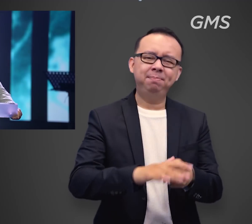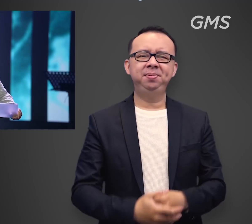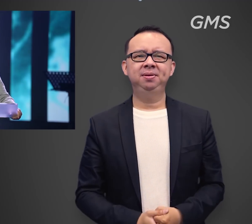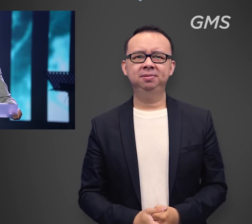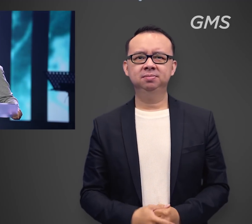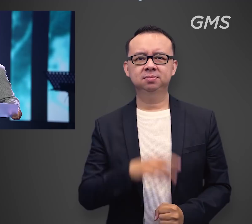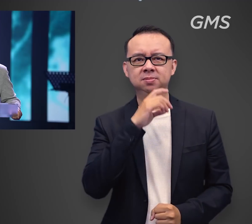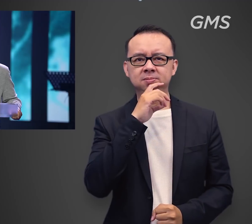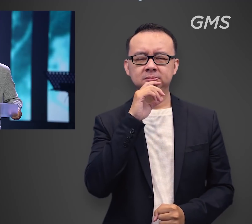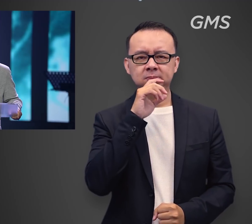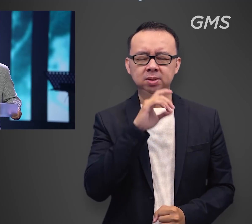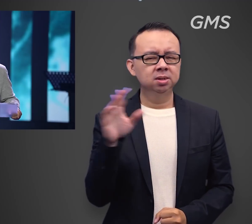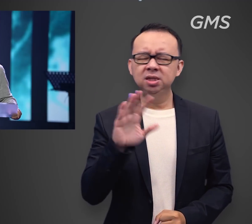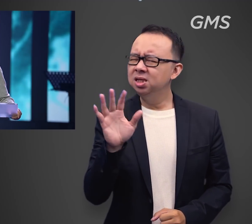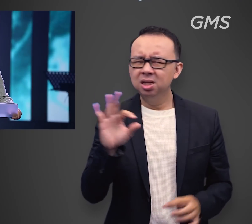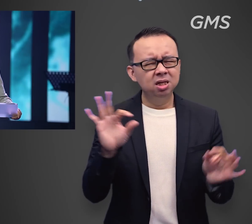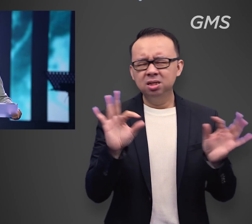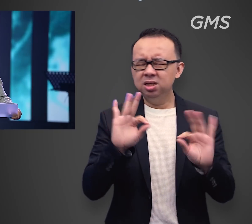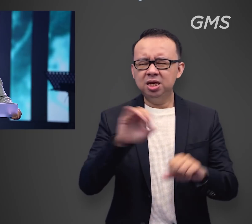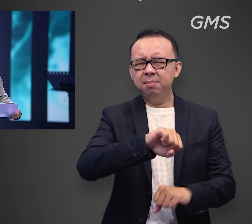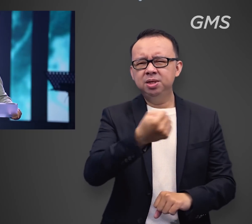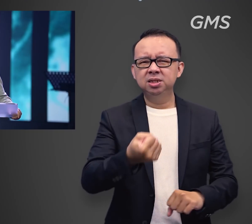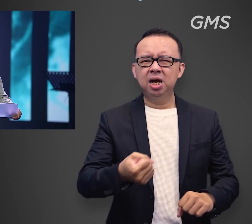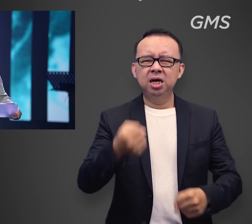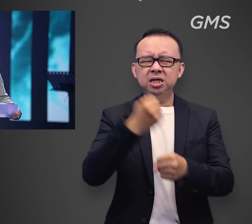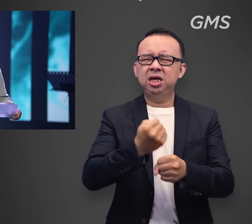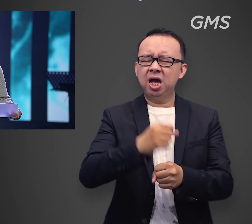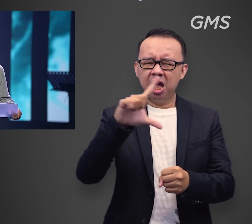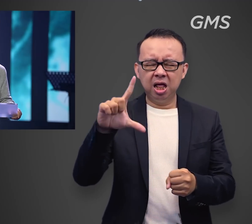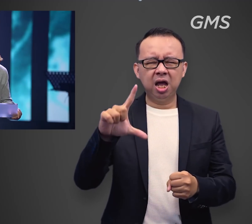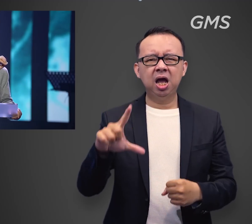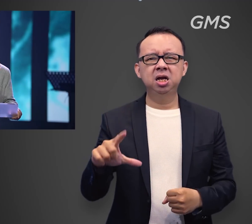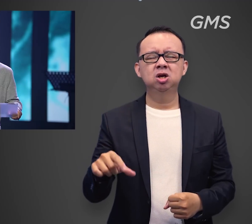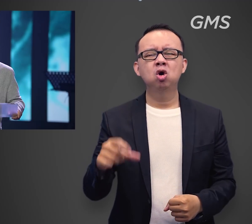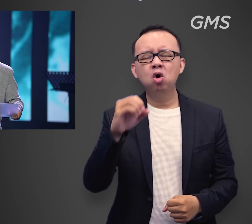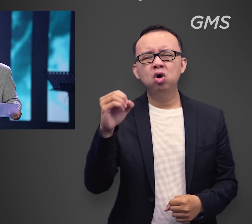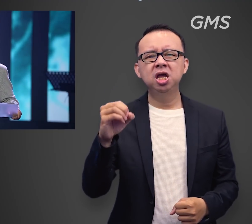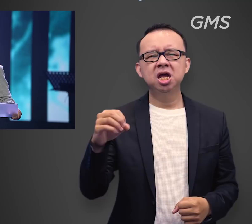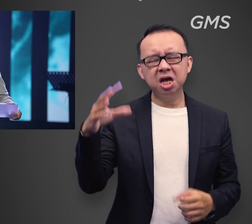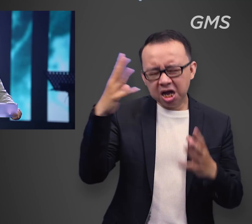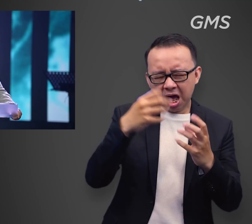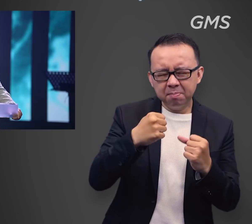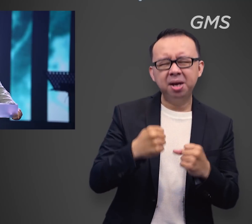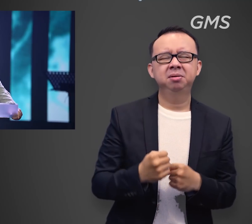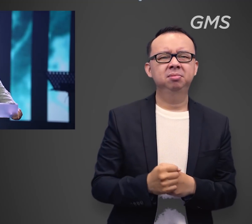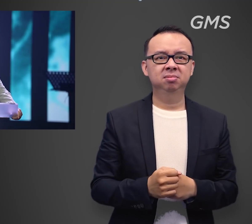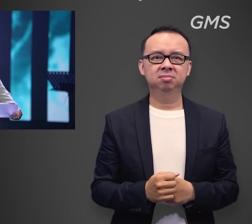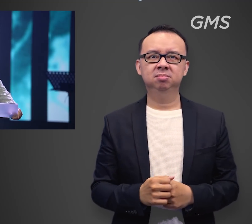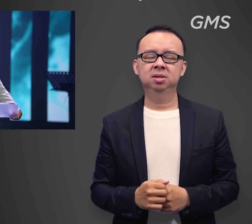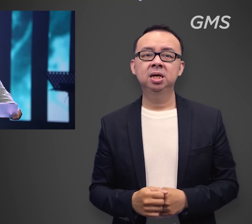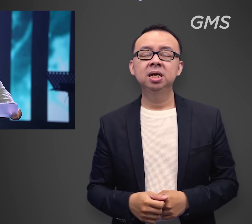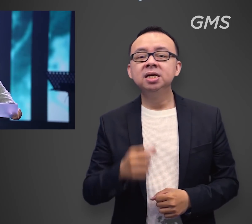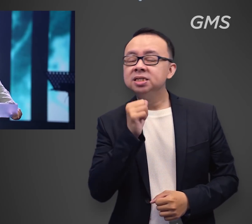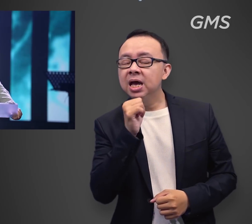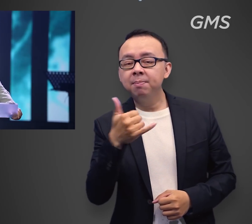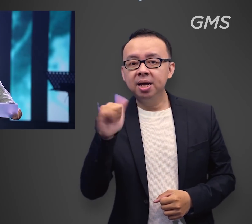tidak akan bisa digagalkan oleh rancangan kegelapan ketika orang hidup di dalam janji Tuhan. Jadi siapa yang bisa menggagalkan janji